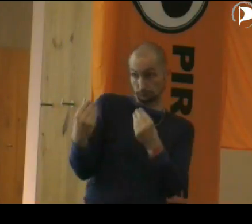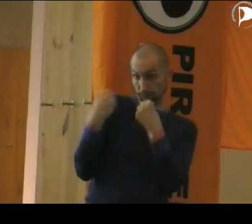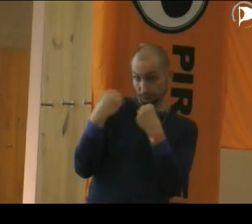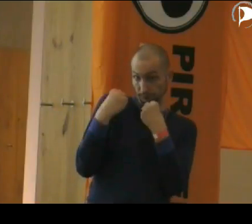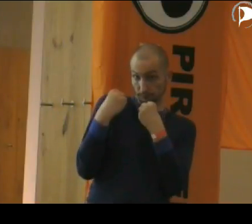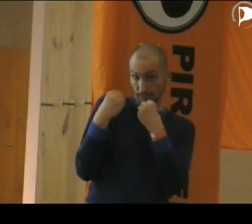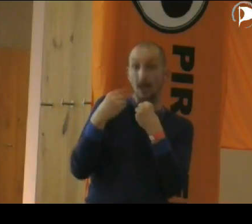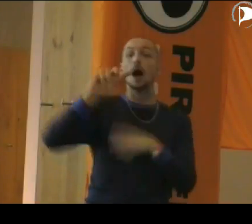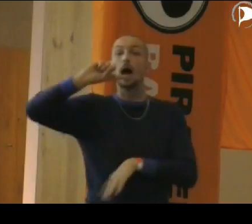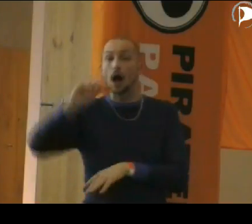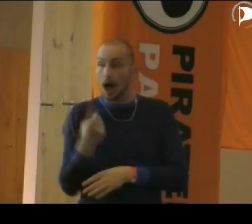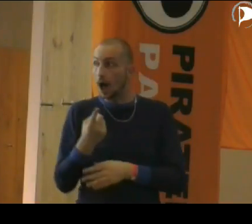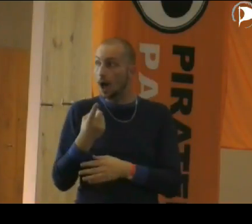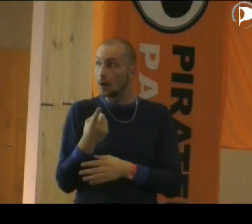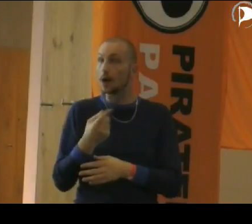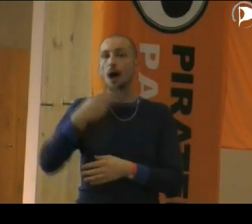haben die sondern abgemahnt